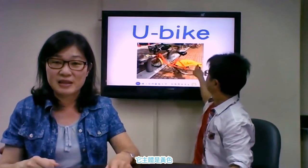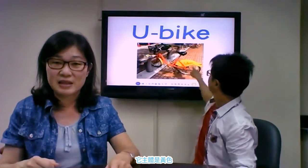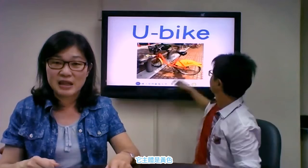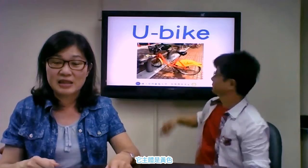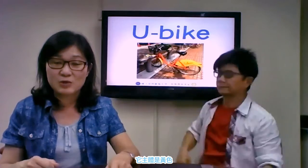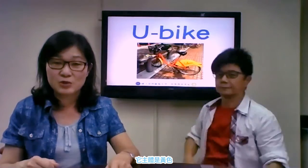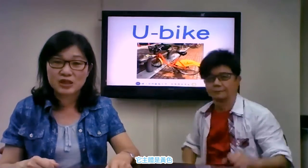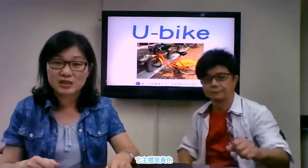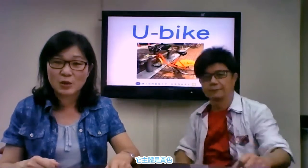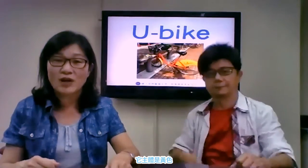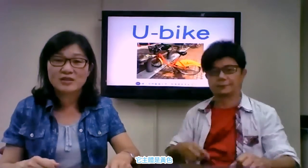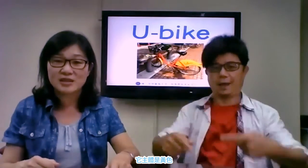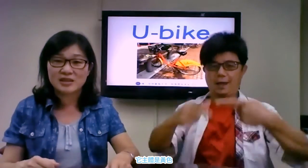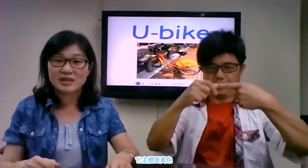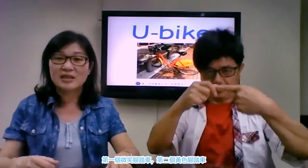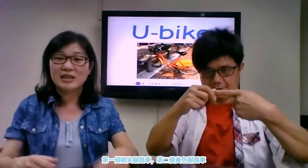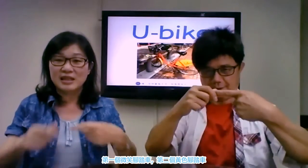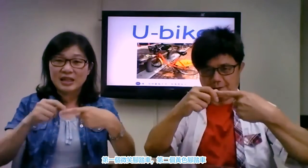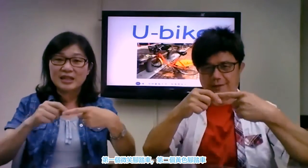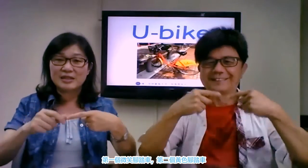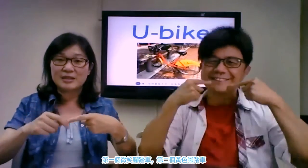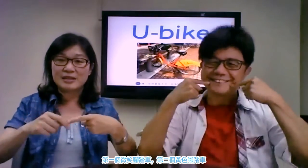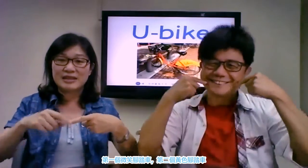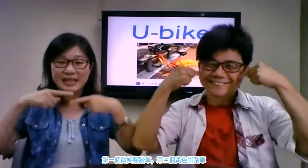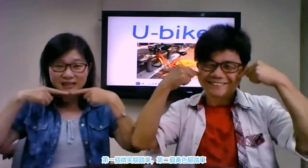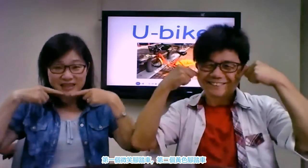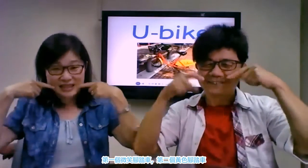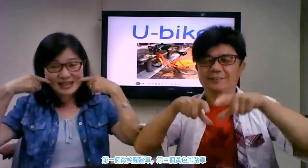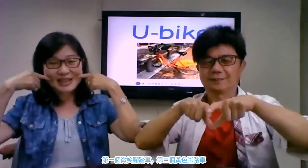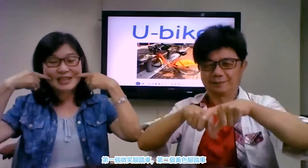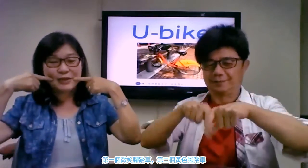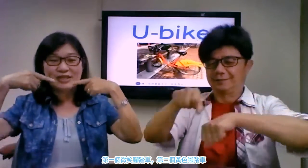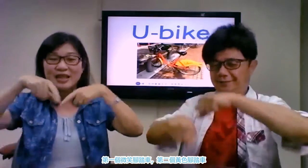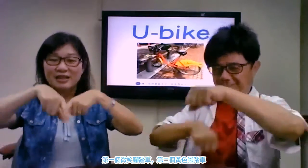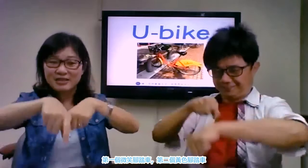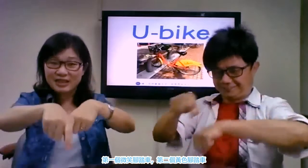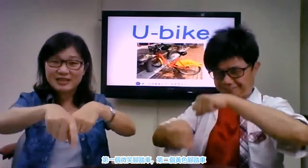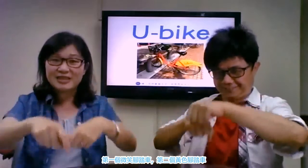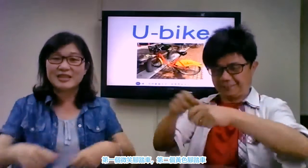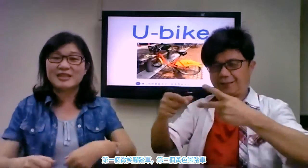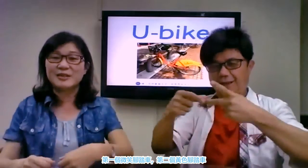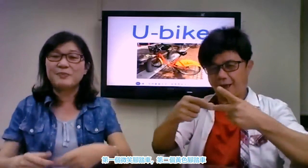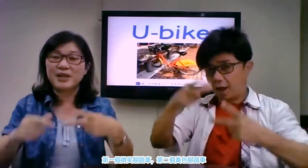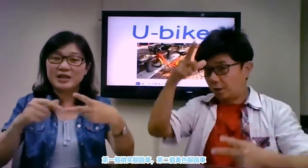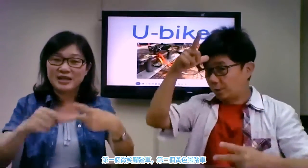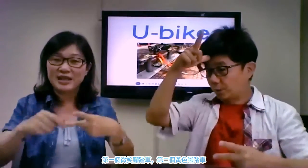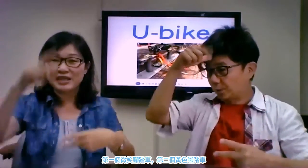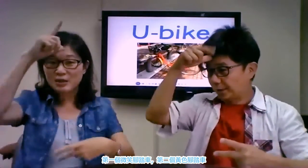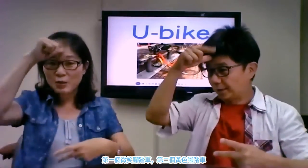它主体是黄色的。第一个，然后第一个微笑脚踏车，第二个